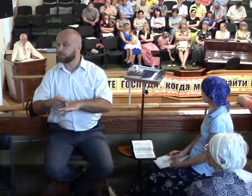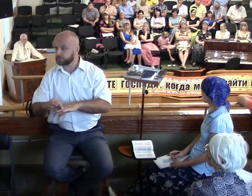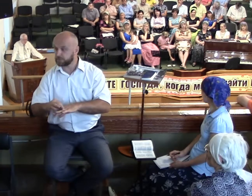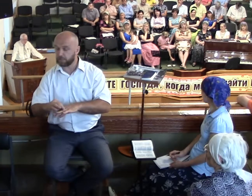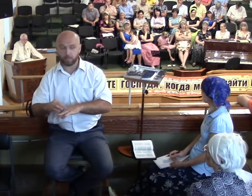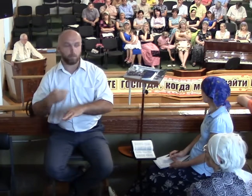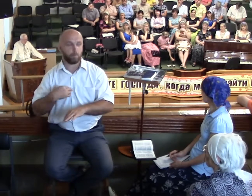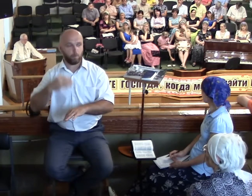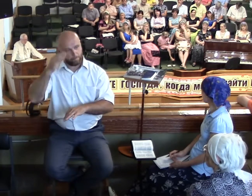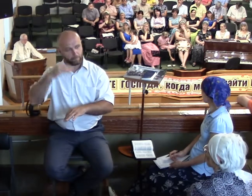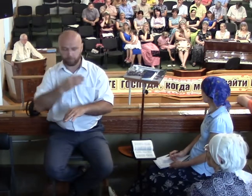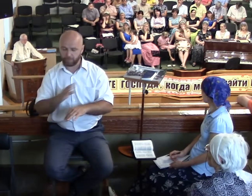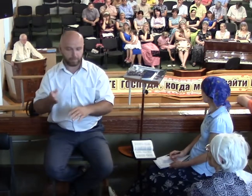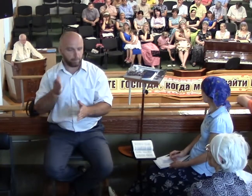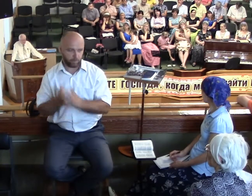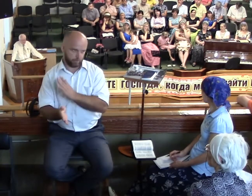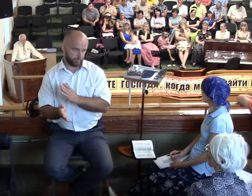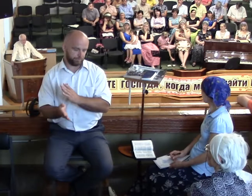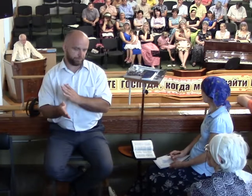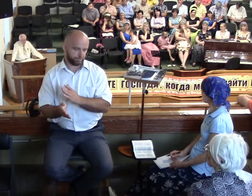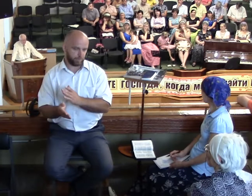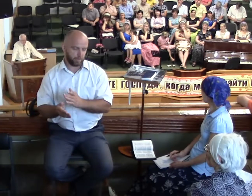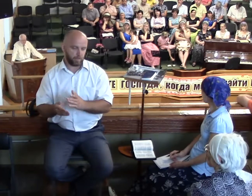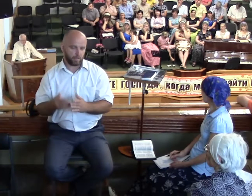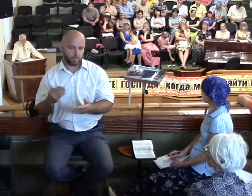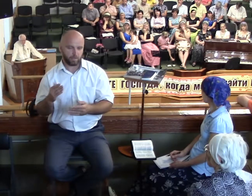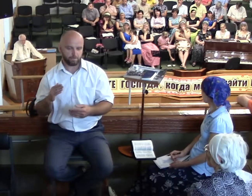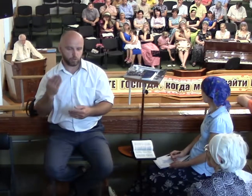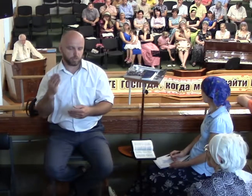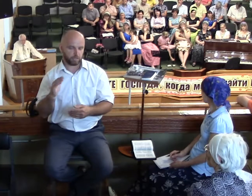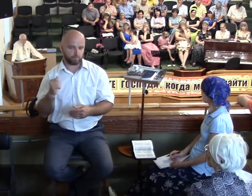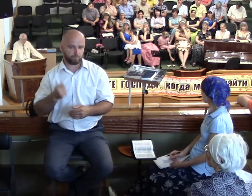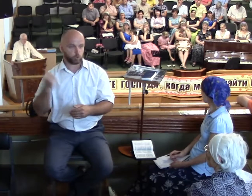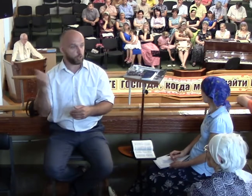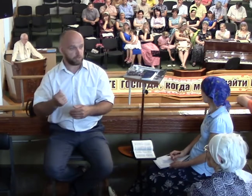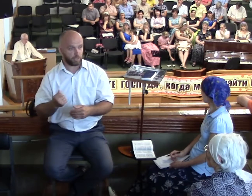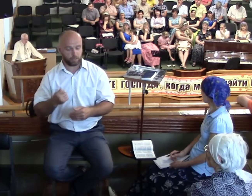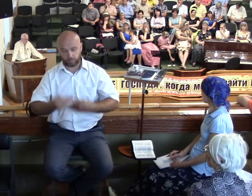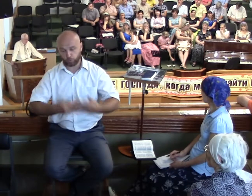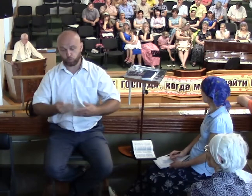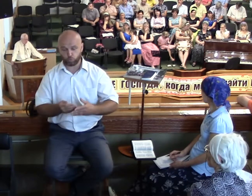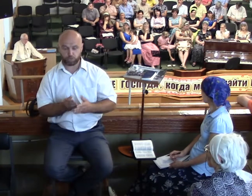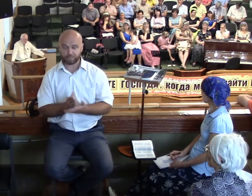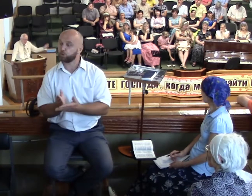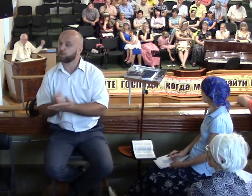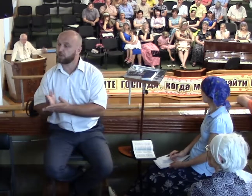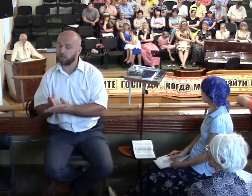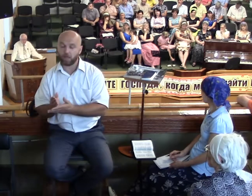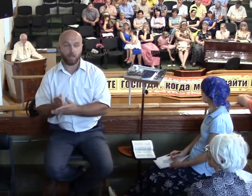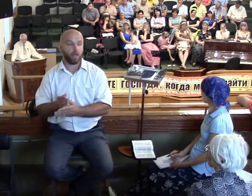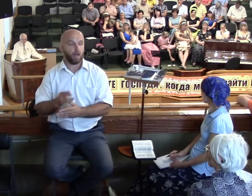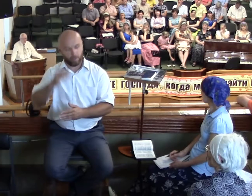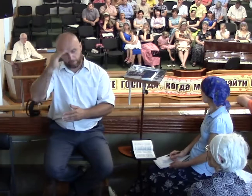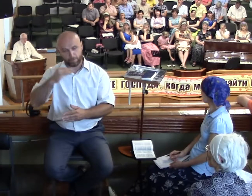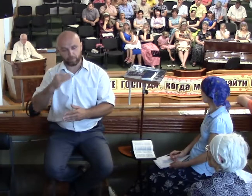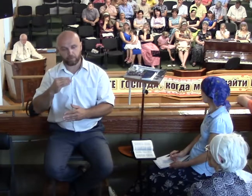не понимал. Я в воскресенье иду в собрание, насмеялся надо мной. Тебе семью